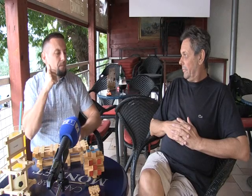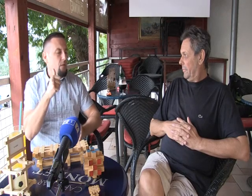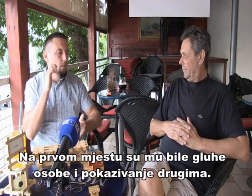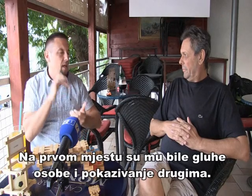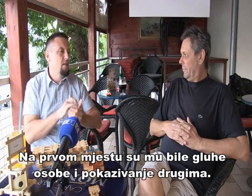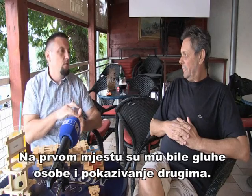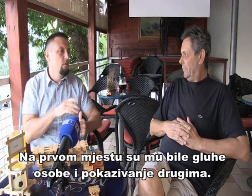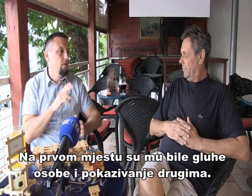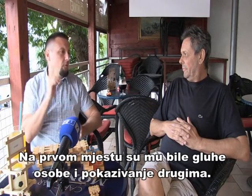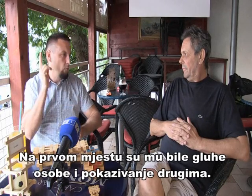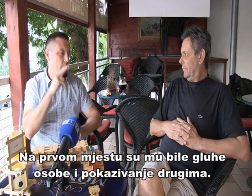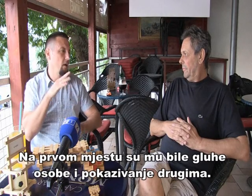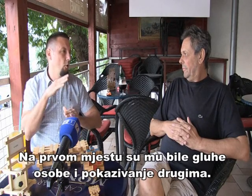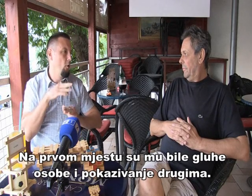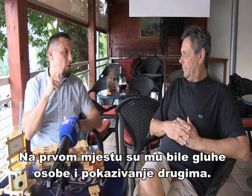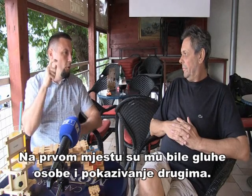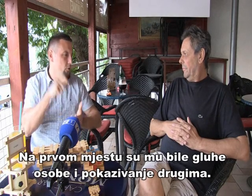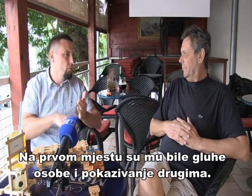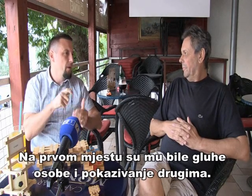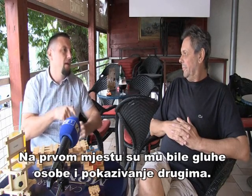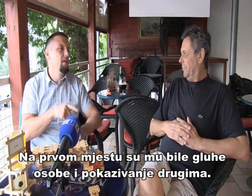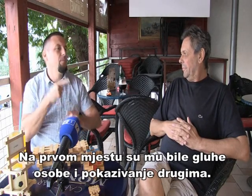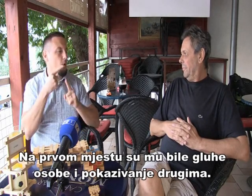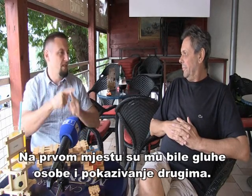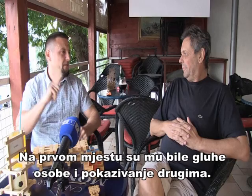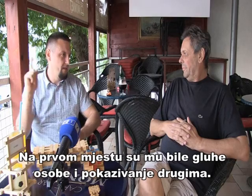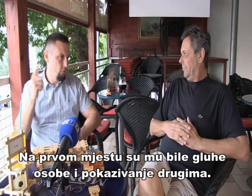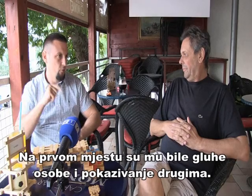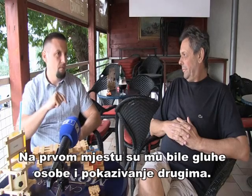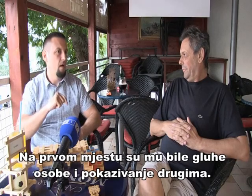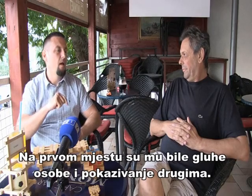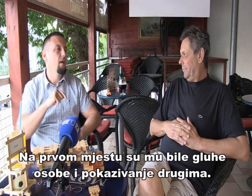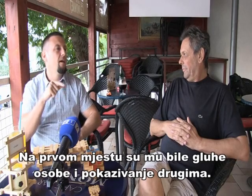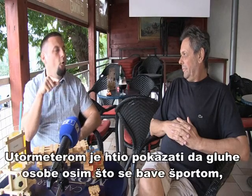Prvo mjesto gluhe osobe i pokazivanje drugima.